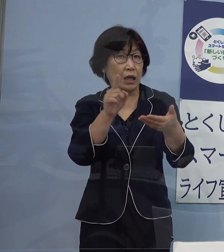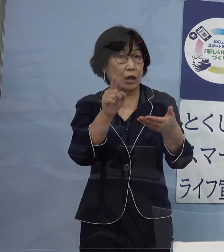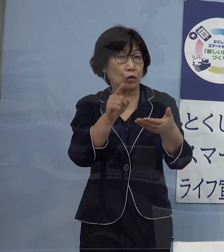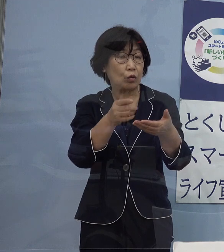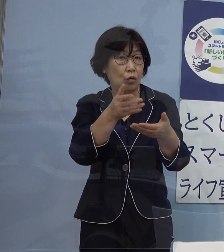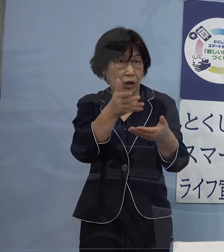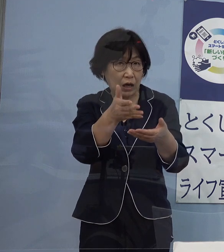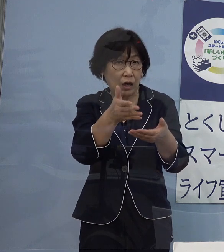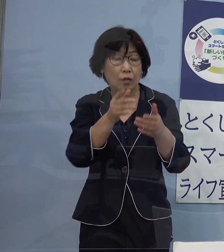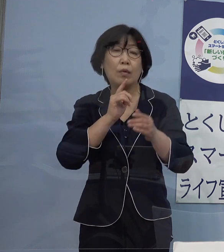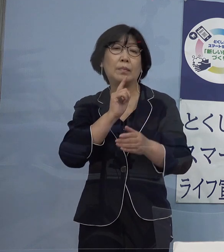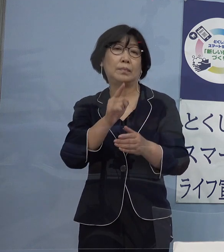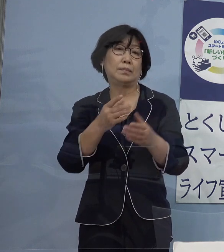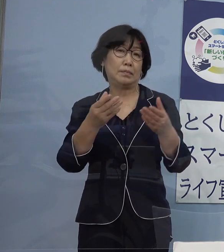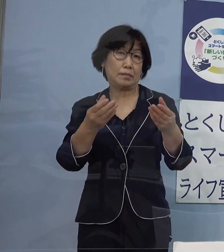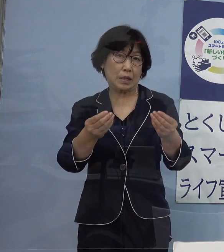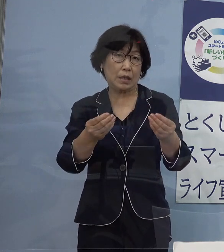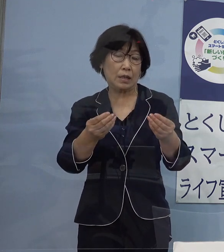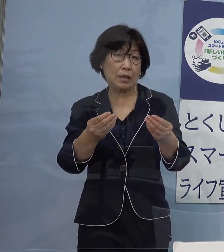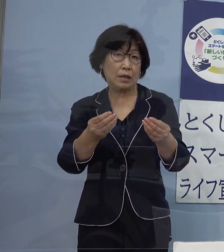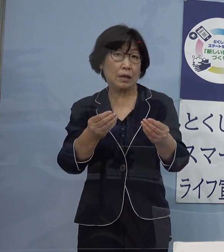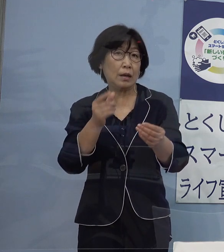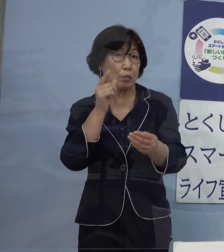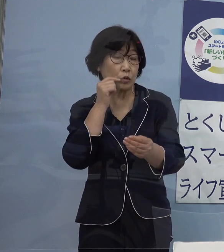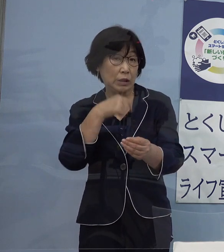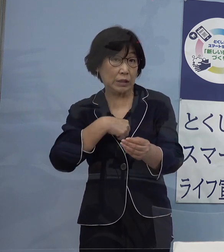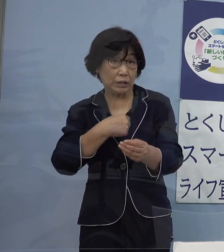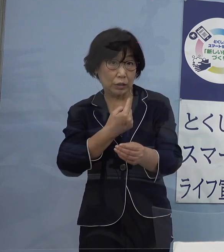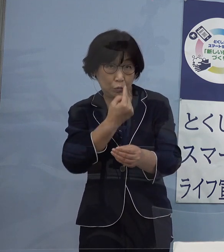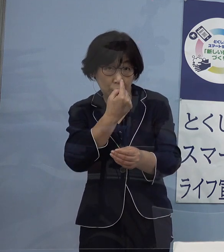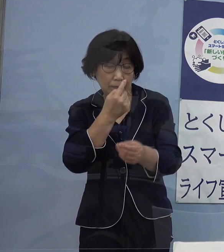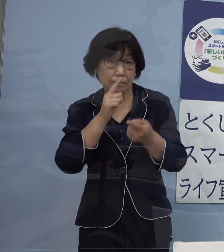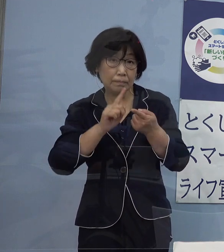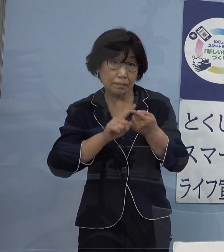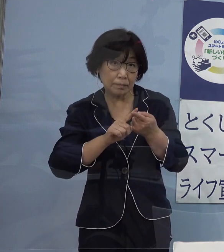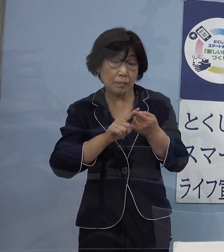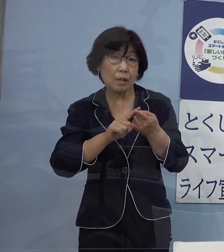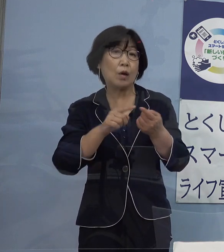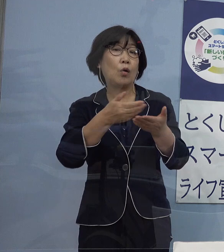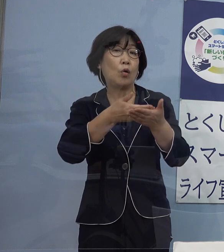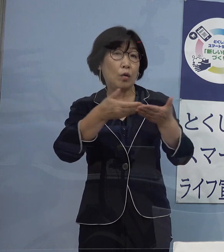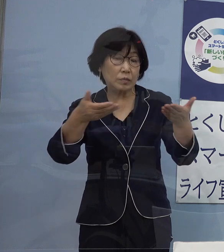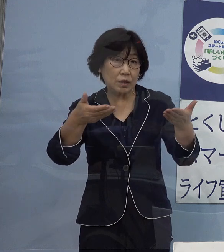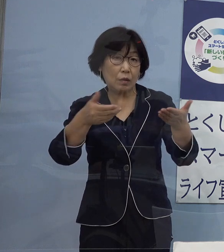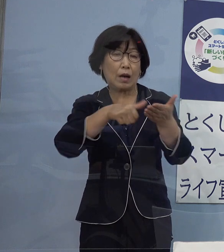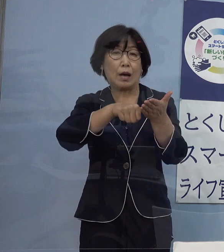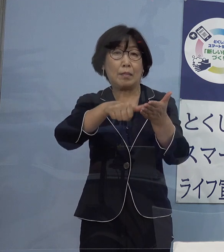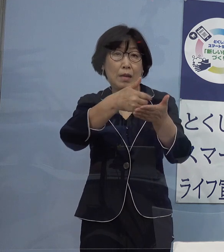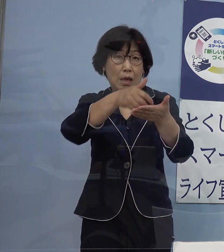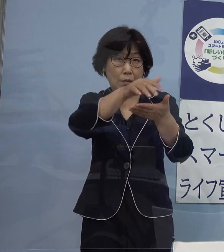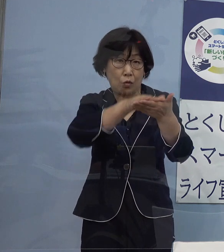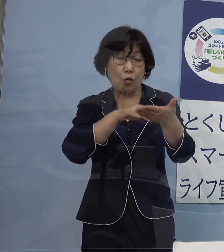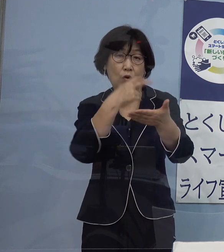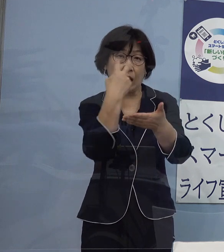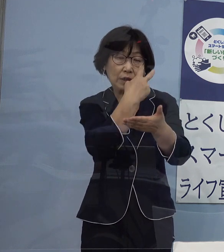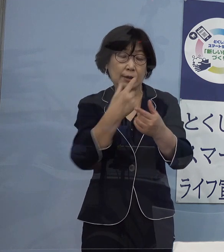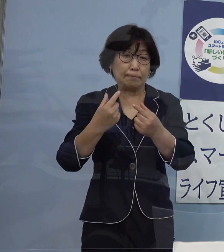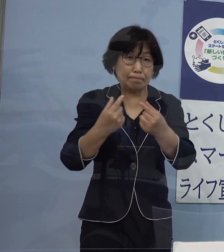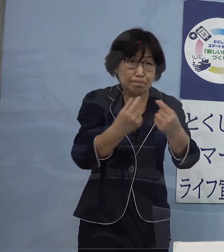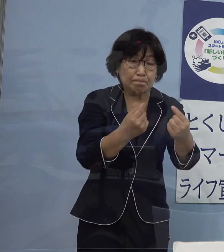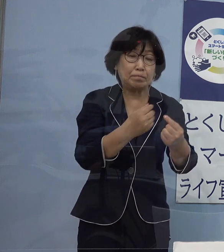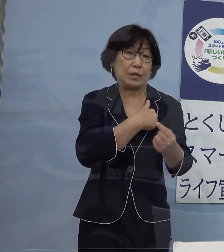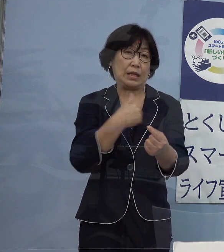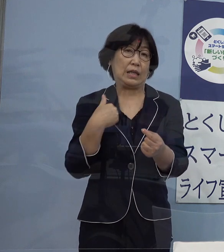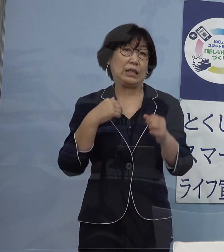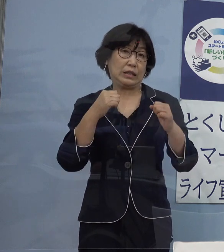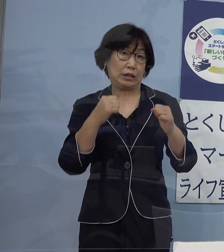上げましたので、ひょっとしたら自分がと、お店の側としては名簿の管理きっちりできているということですから、本来であれば